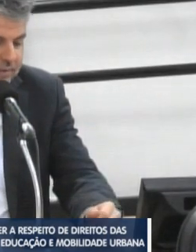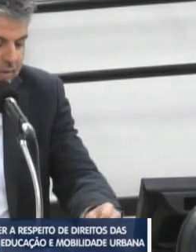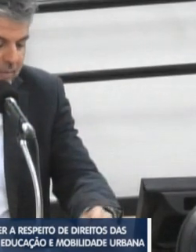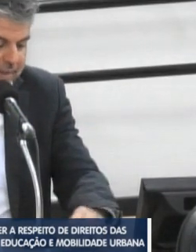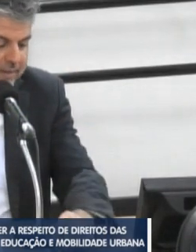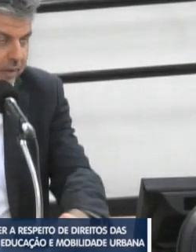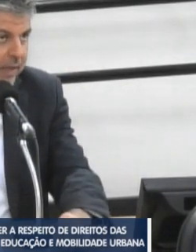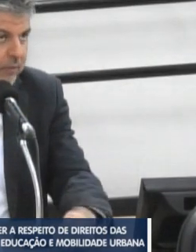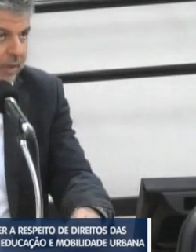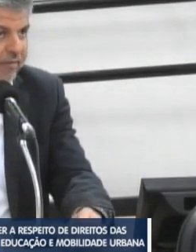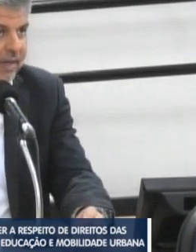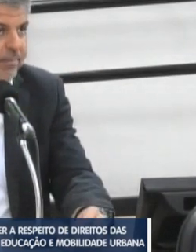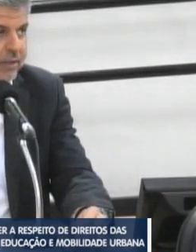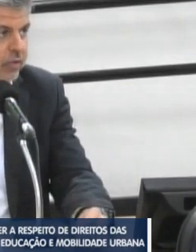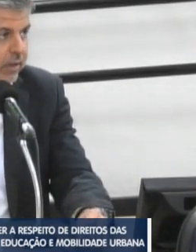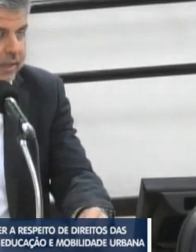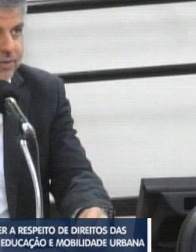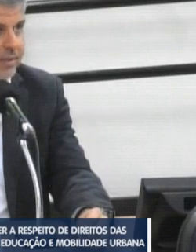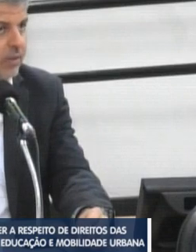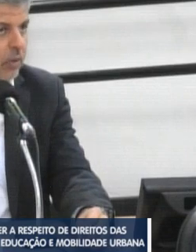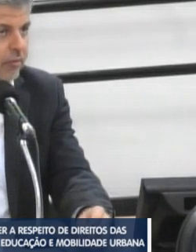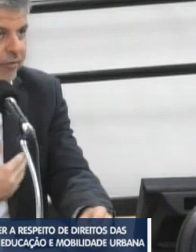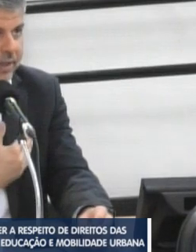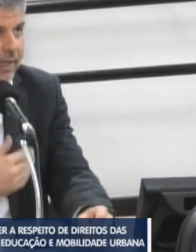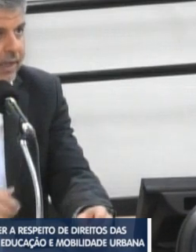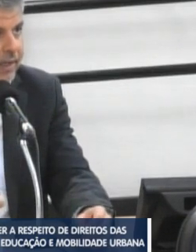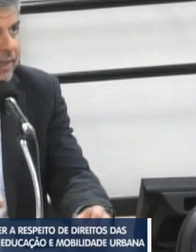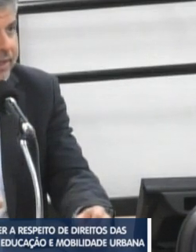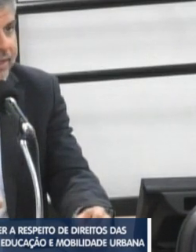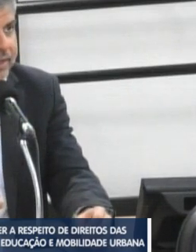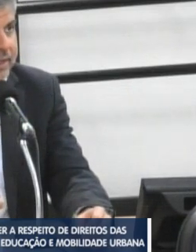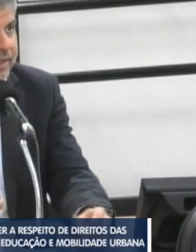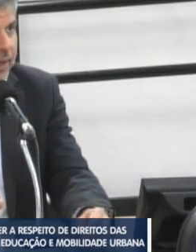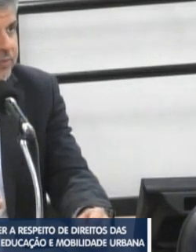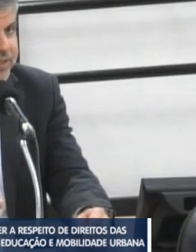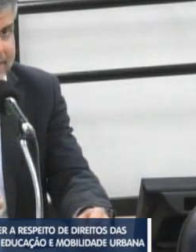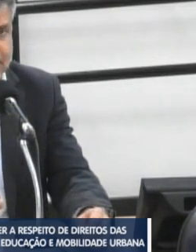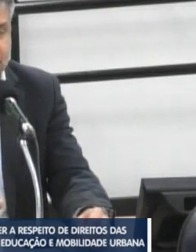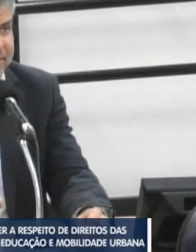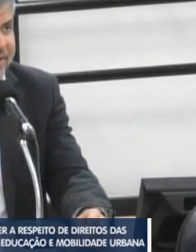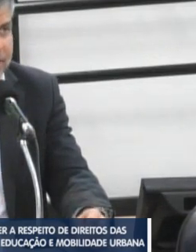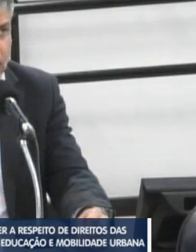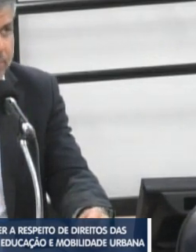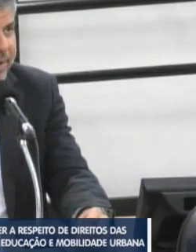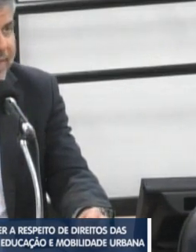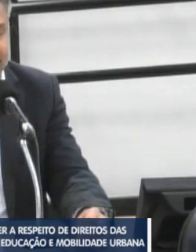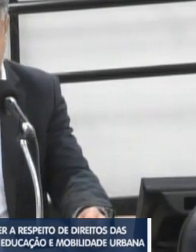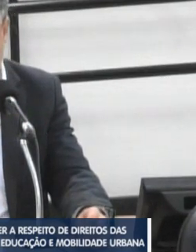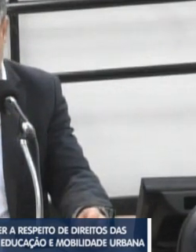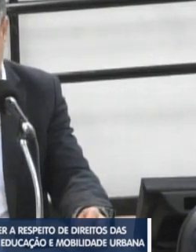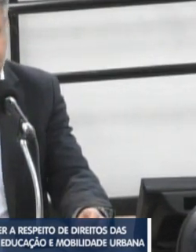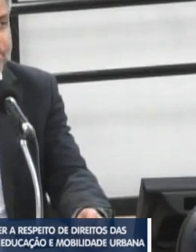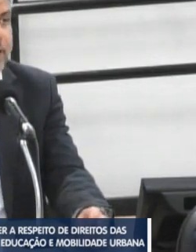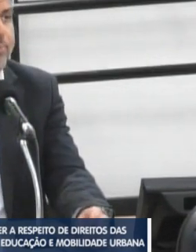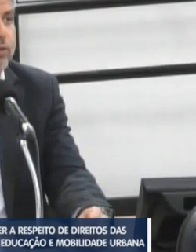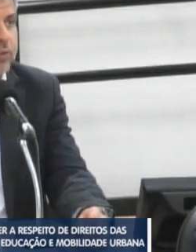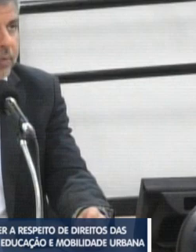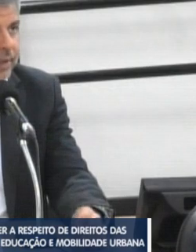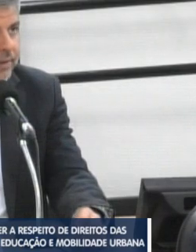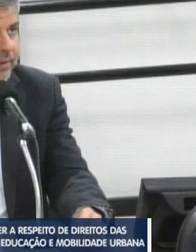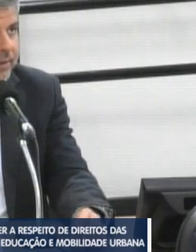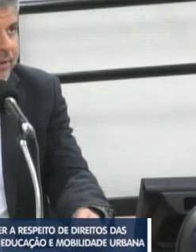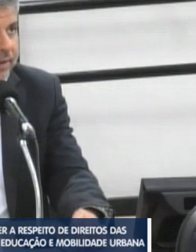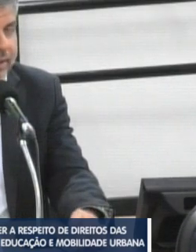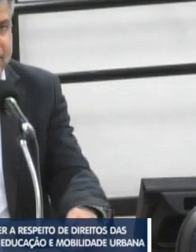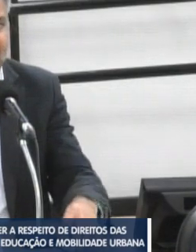vez, Marcelo, a tua fala é impressionante, assim como foi na audiência, uma fala completa, muito rica e